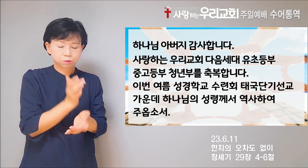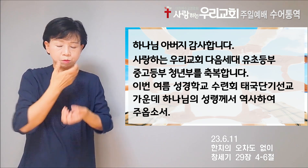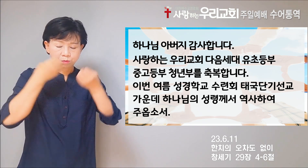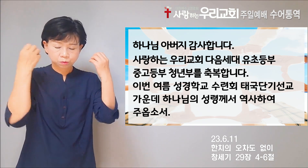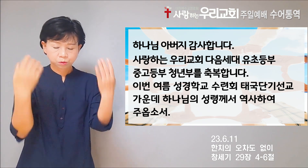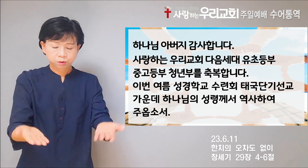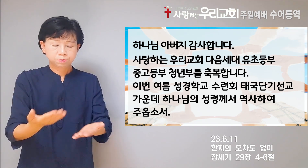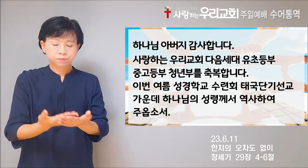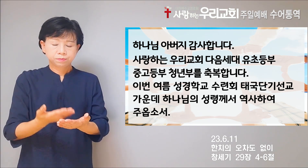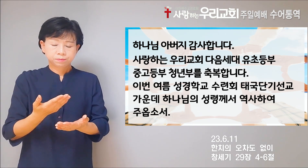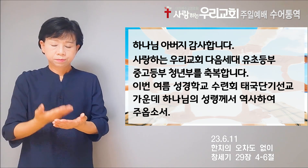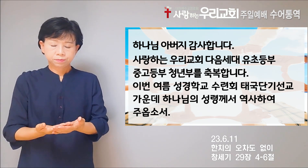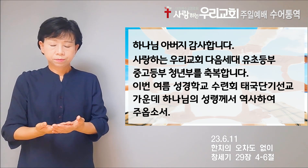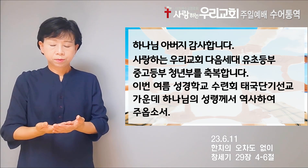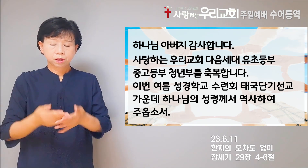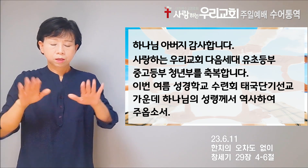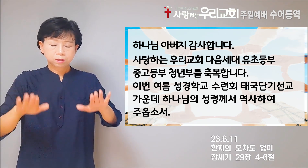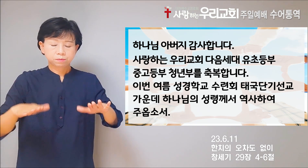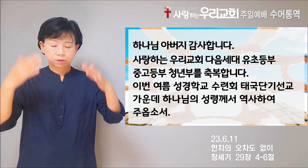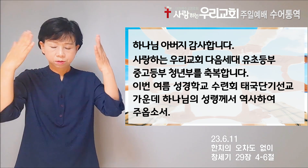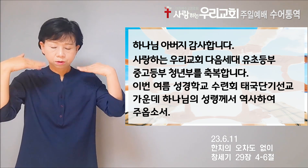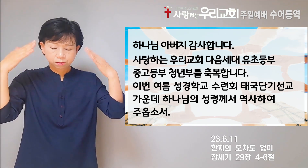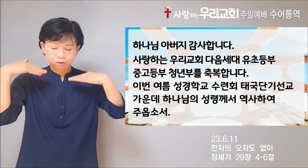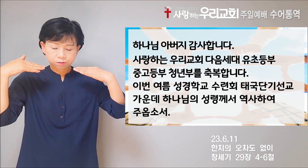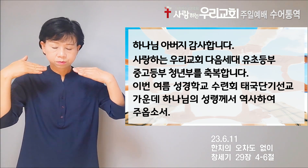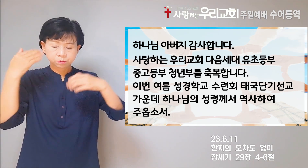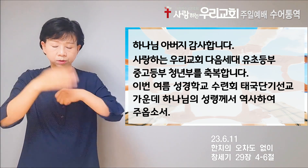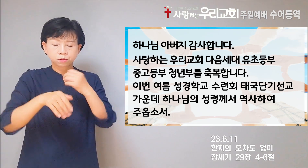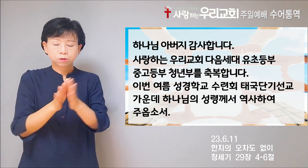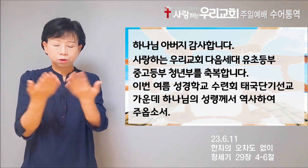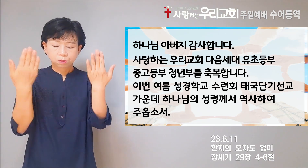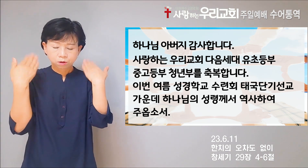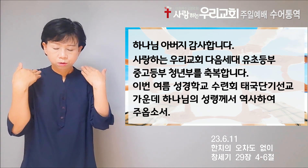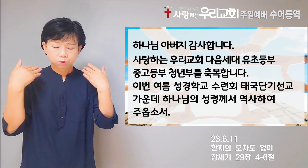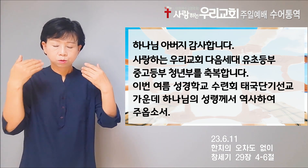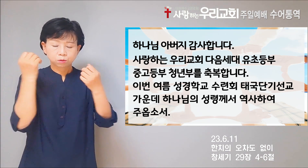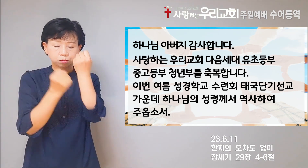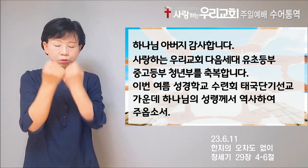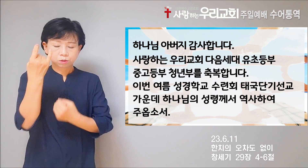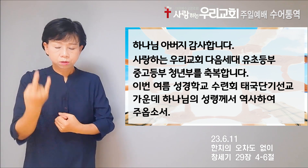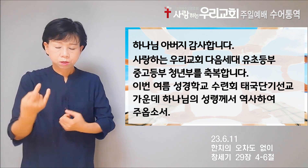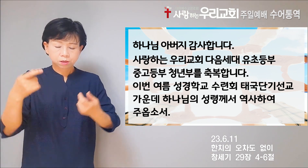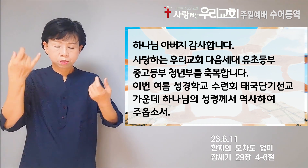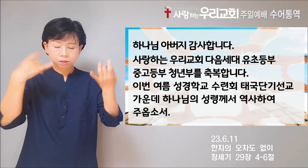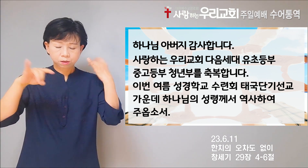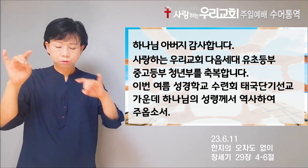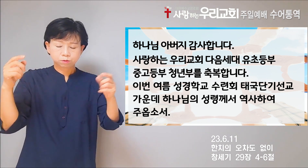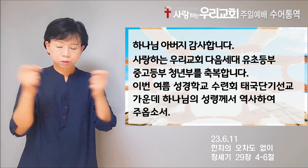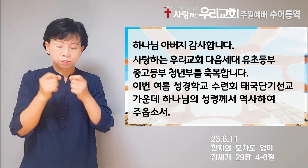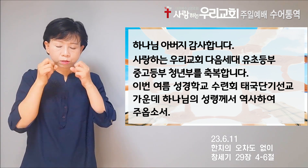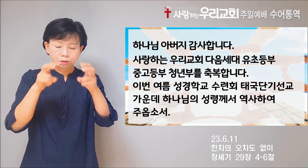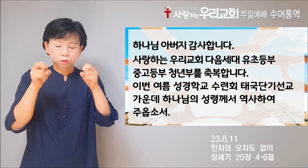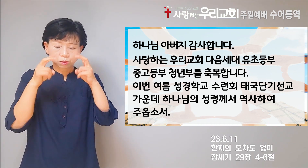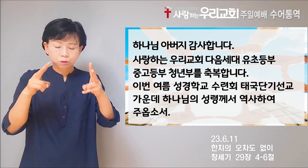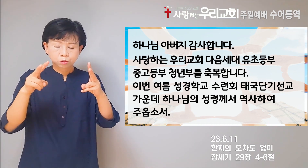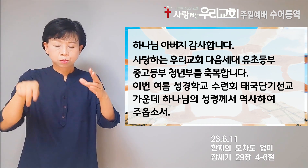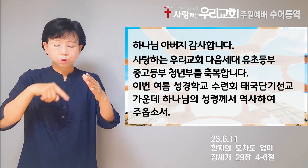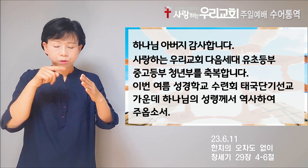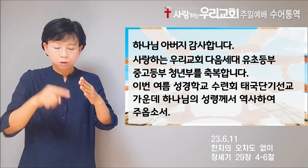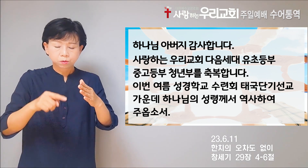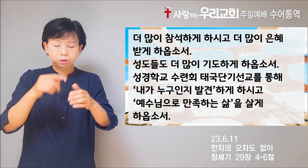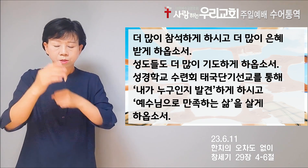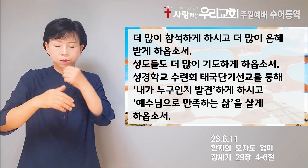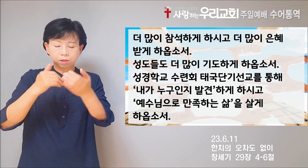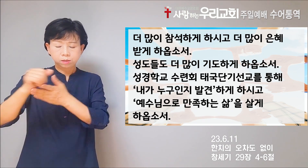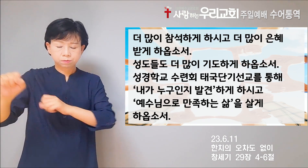축복합니다. 이번 여름 성경학교 수련회 태국 단기 선교 가운데 하나님의 성령께서